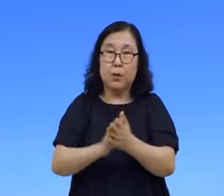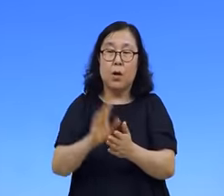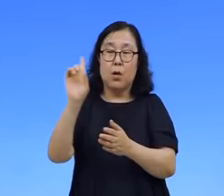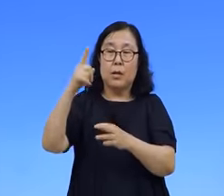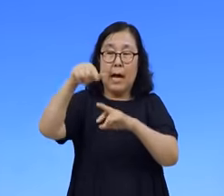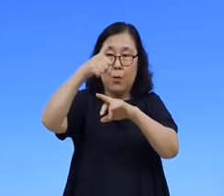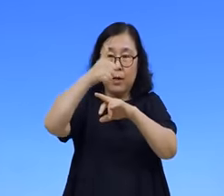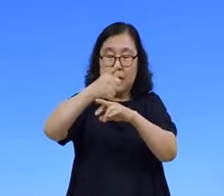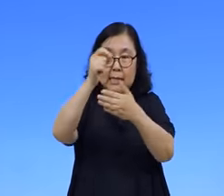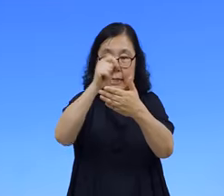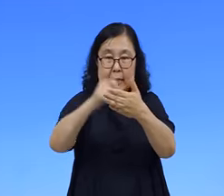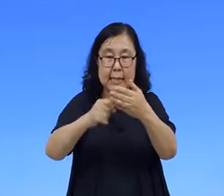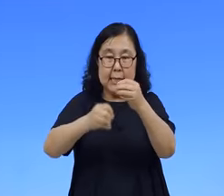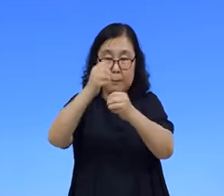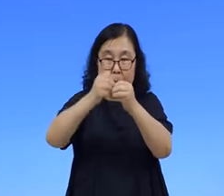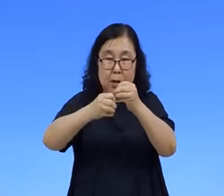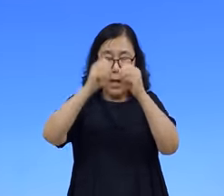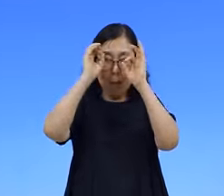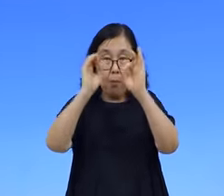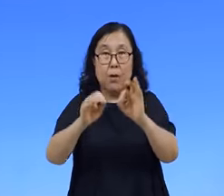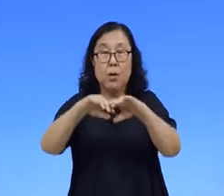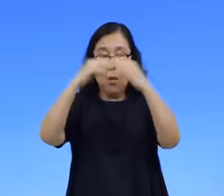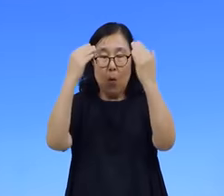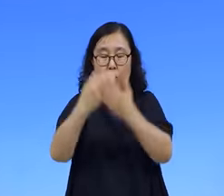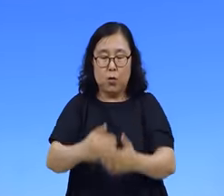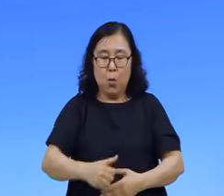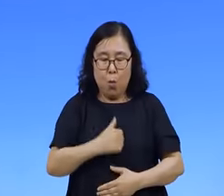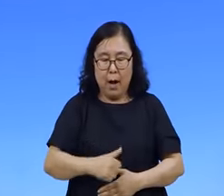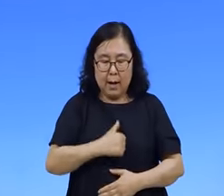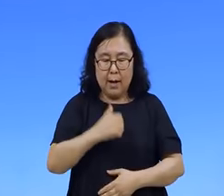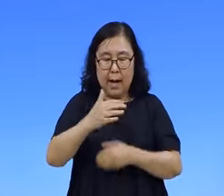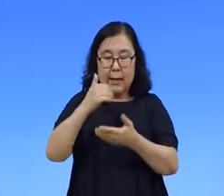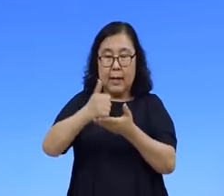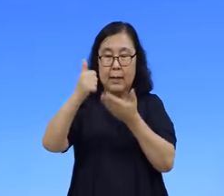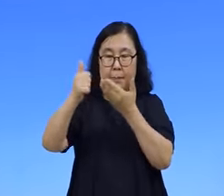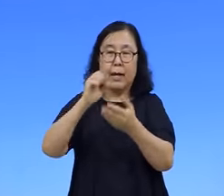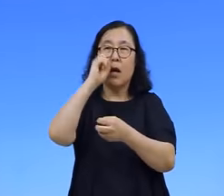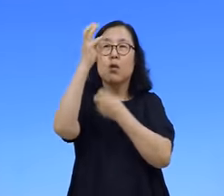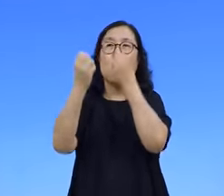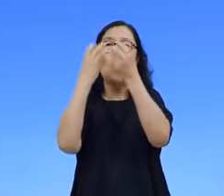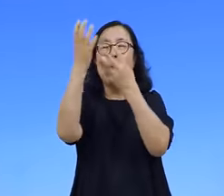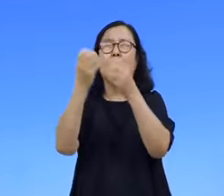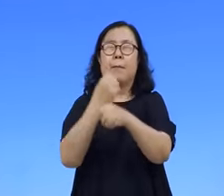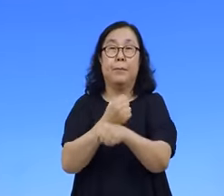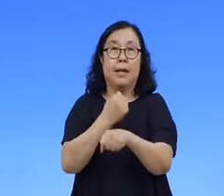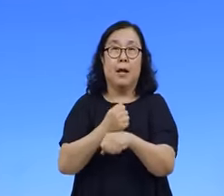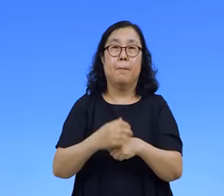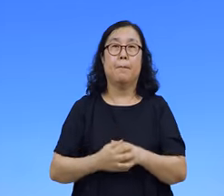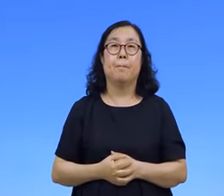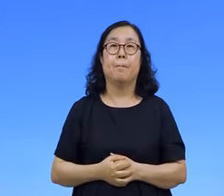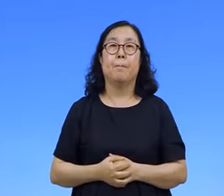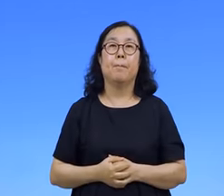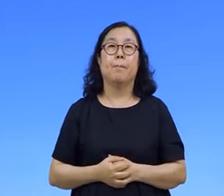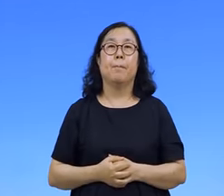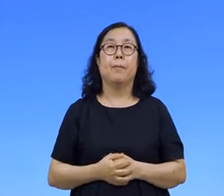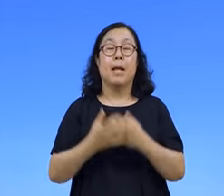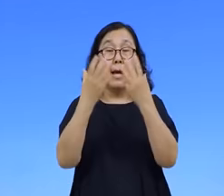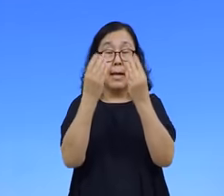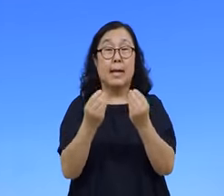특별히 다윗이 쓴 시편에 보면은요 모든 울분을 하나님께 다 쏟아놓아요. 하나님께 다